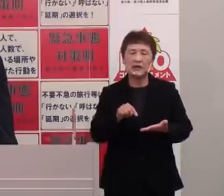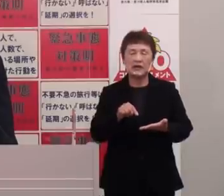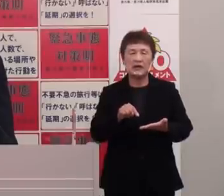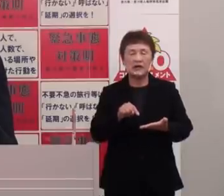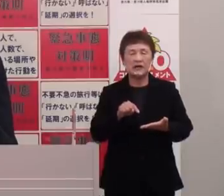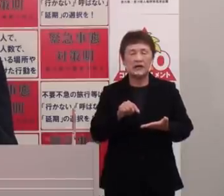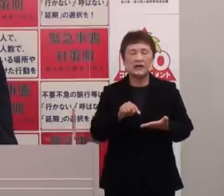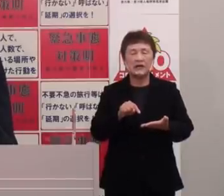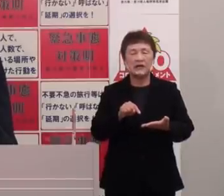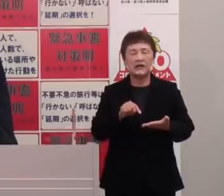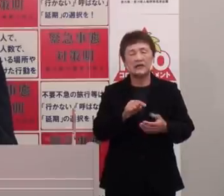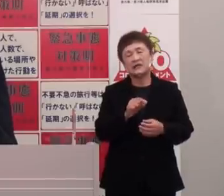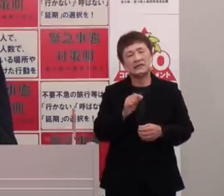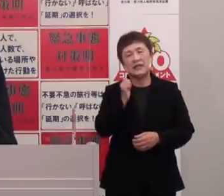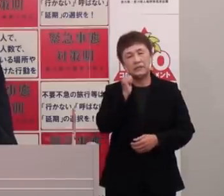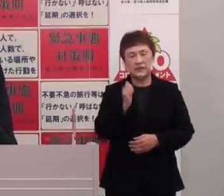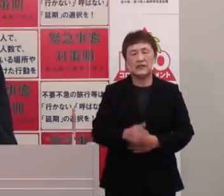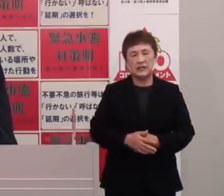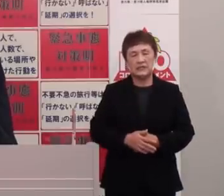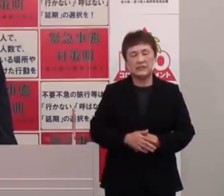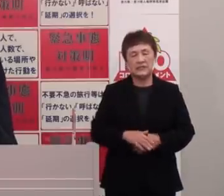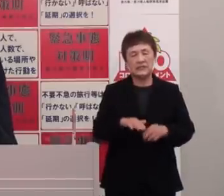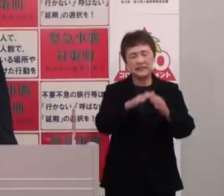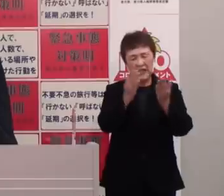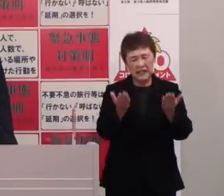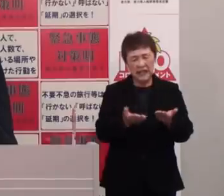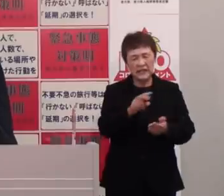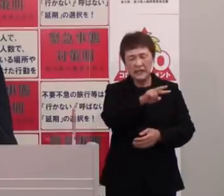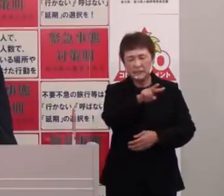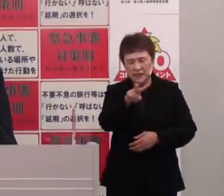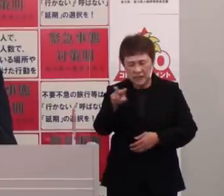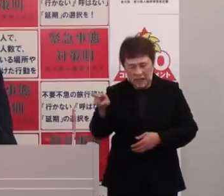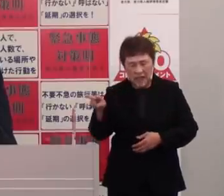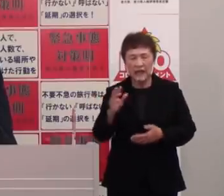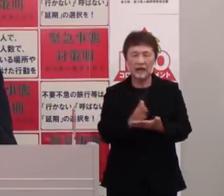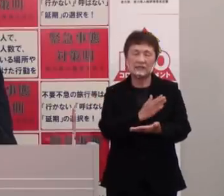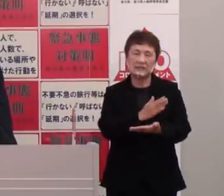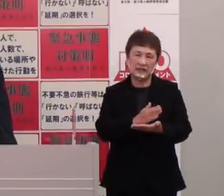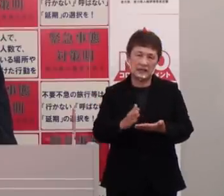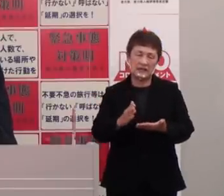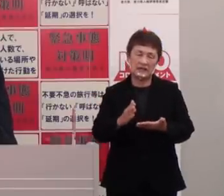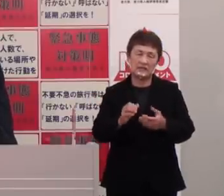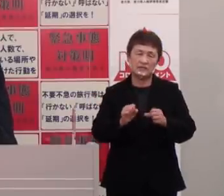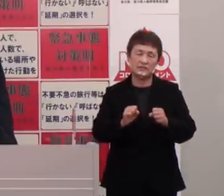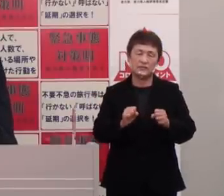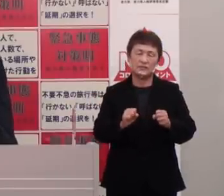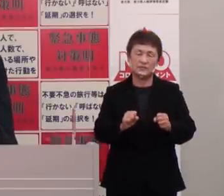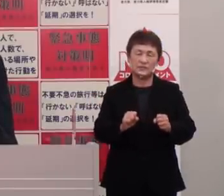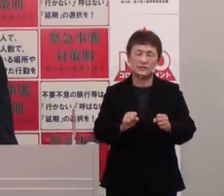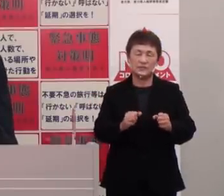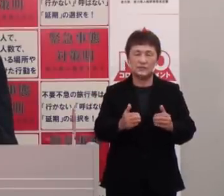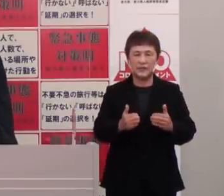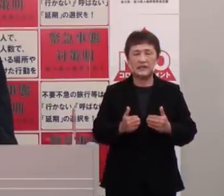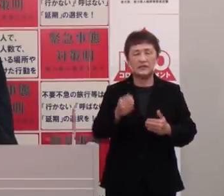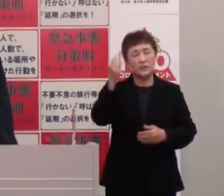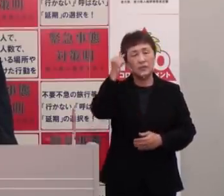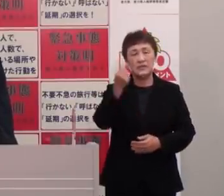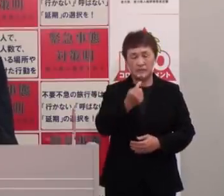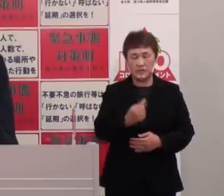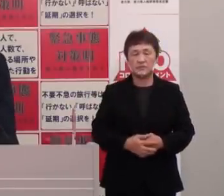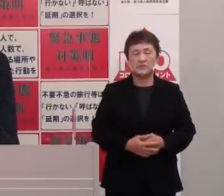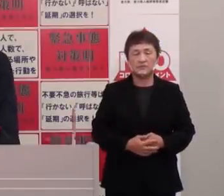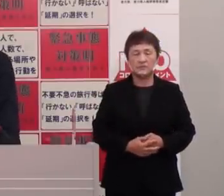ができるものではなくて、全体として見ていくものだと思っております。いずれにせ